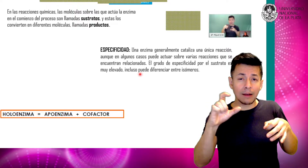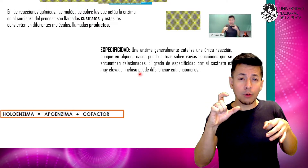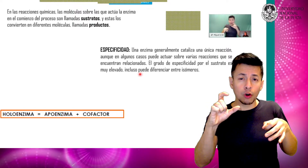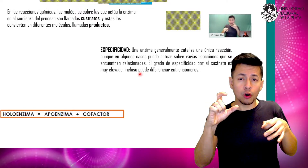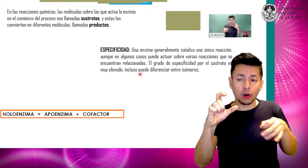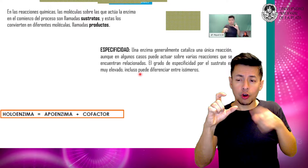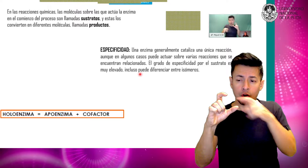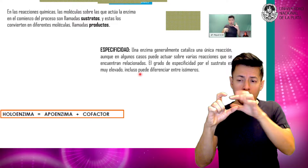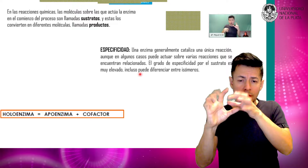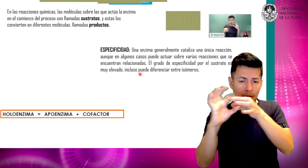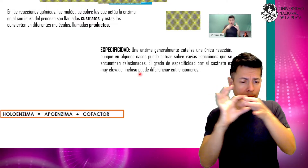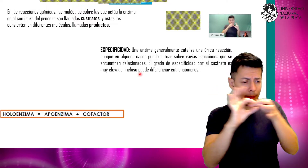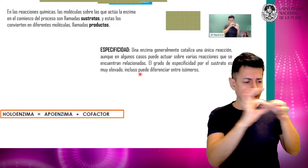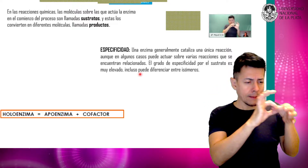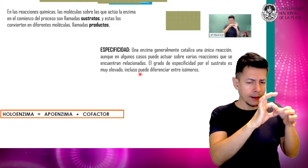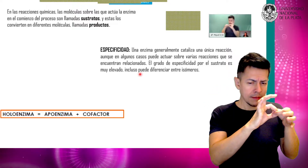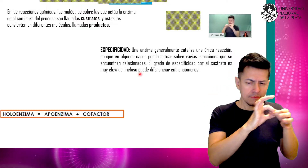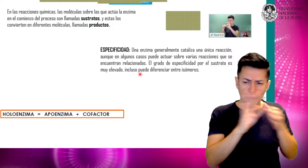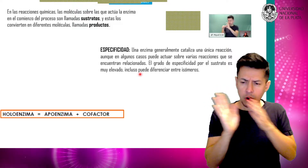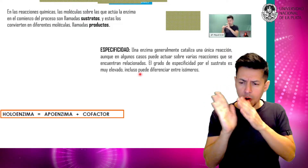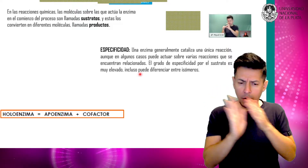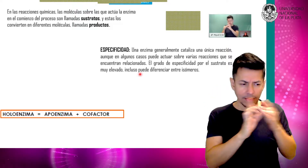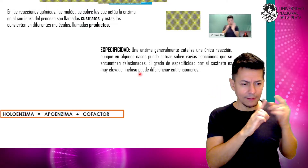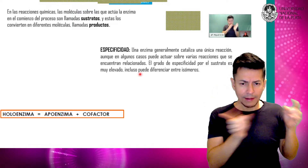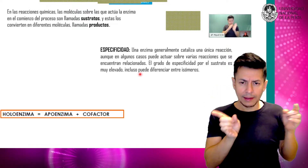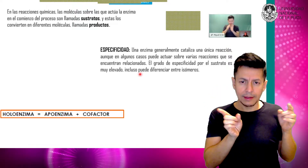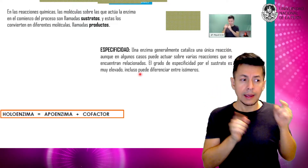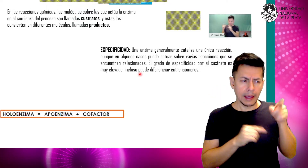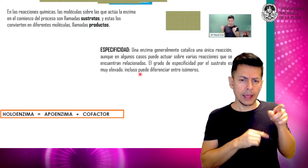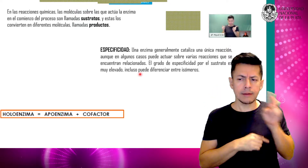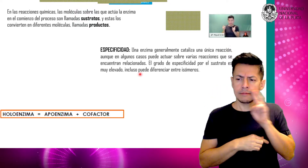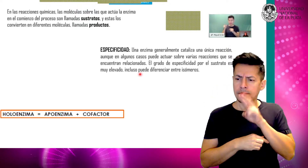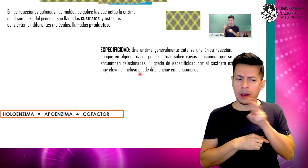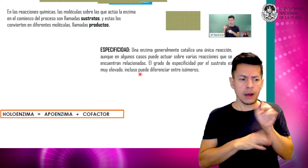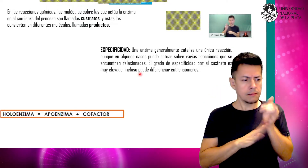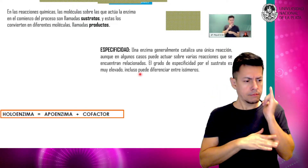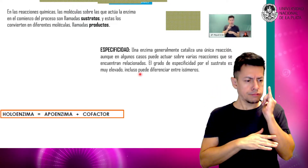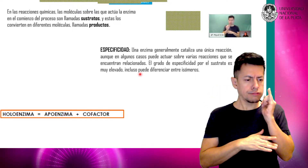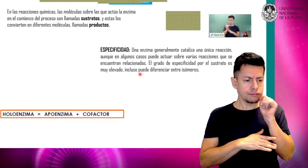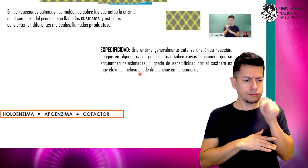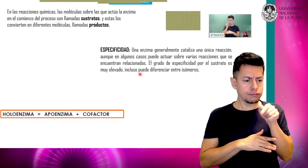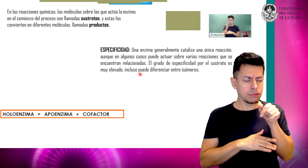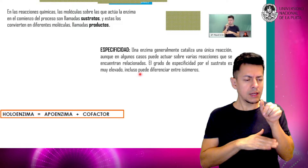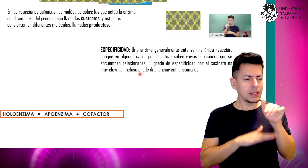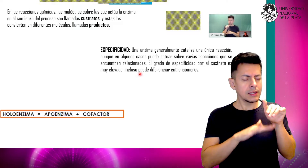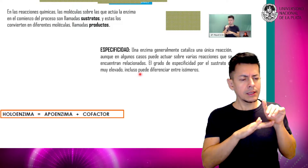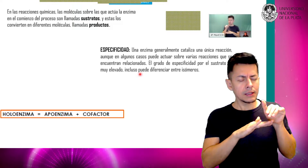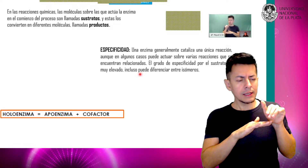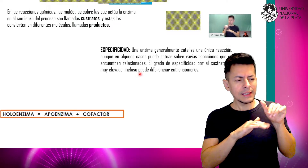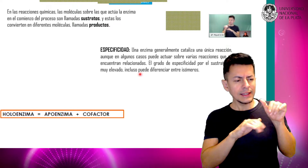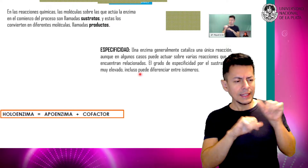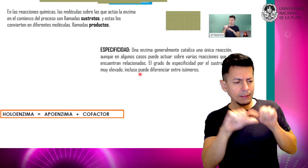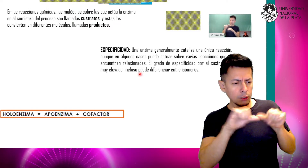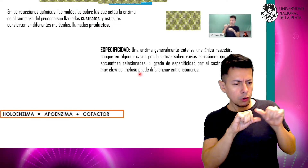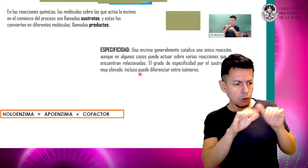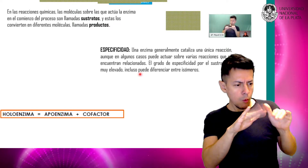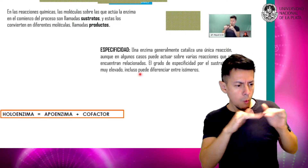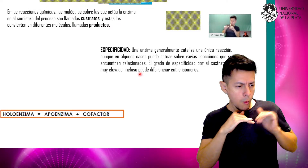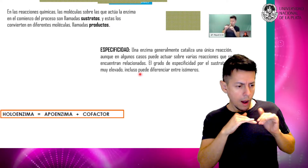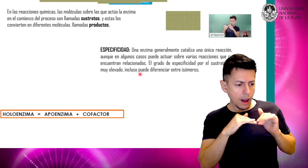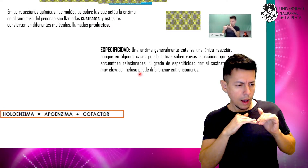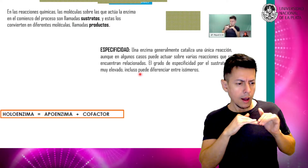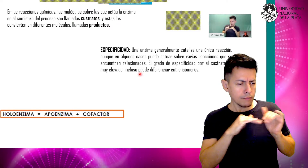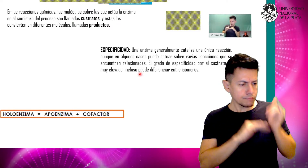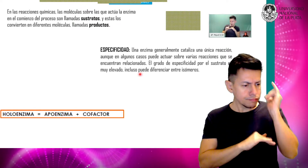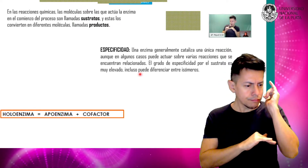¿Sí? Entonces, son muy específicas, reconocen compuestos químicos que son muy parecidos entre sí. ¿Sí?